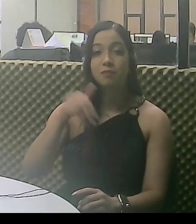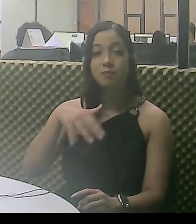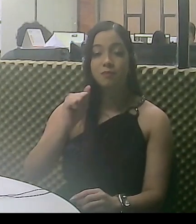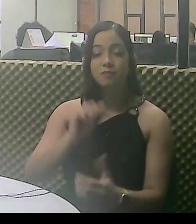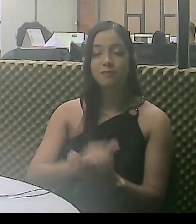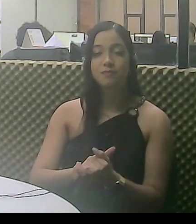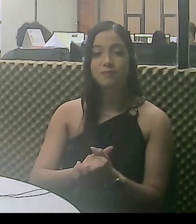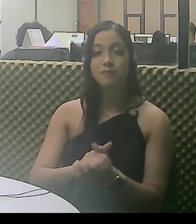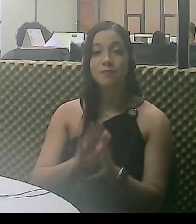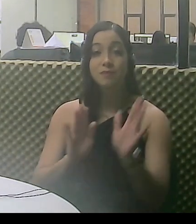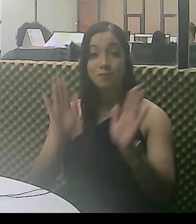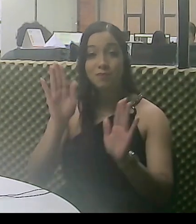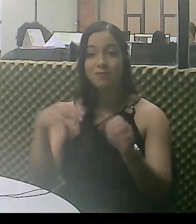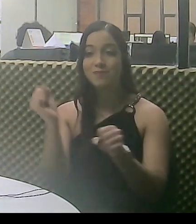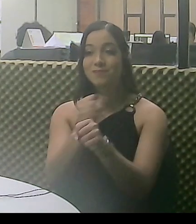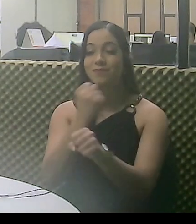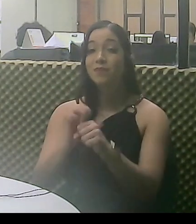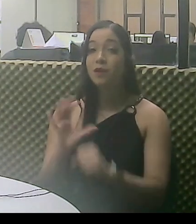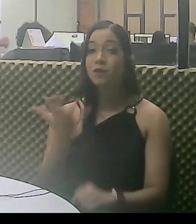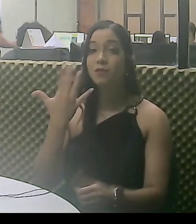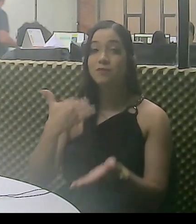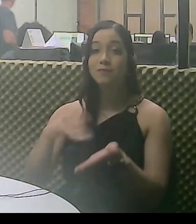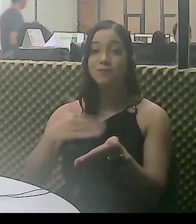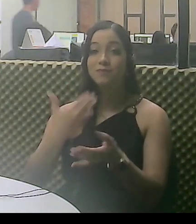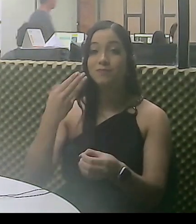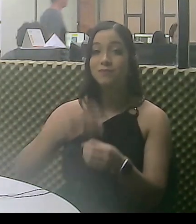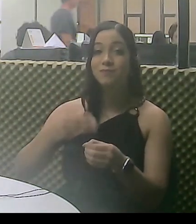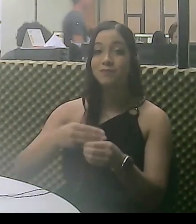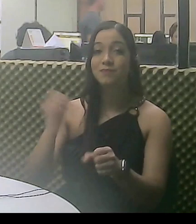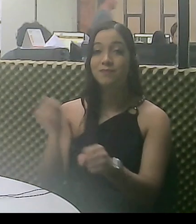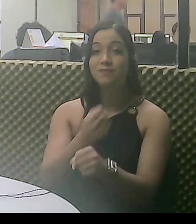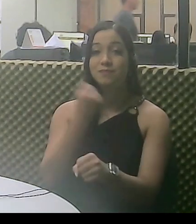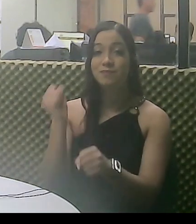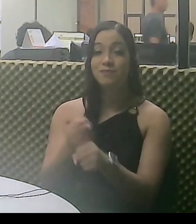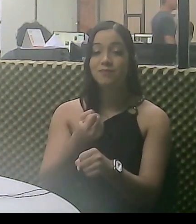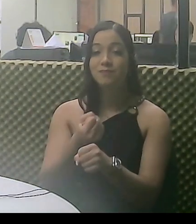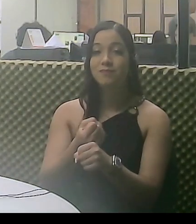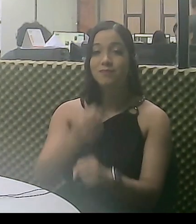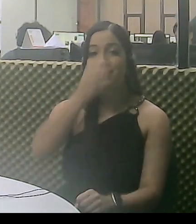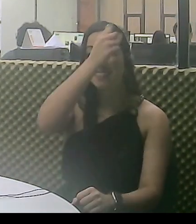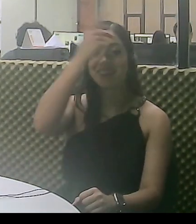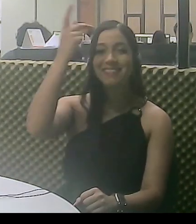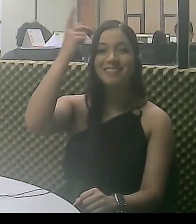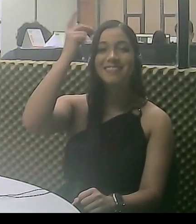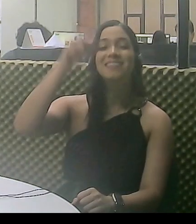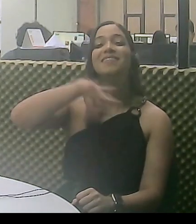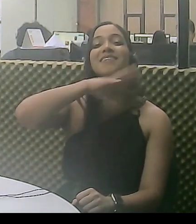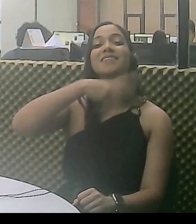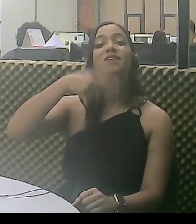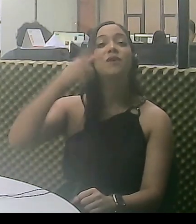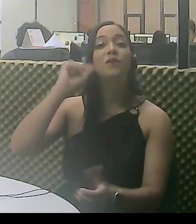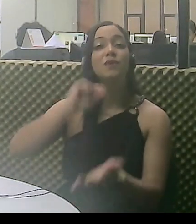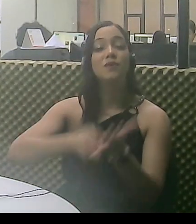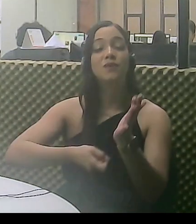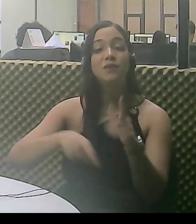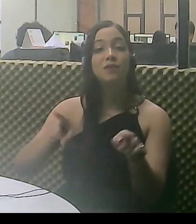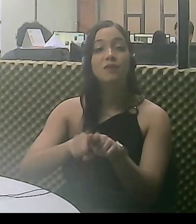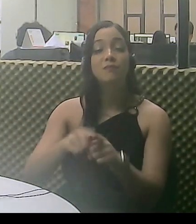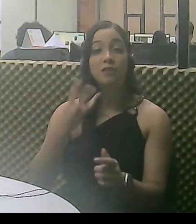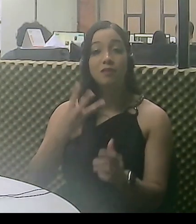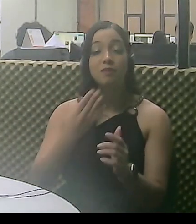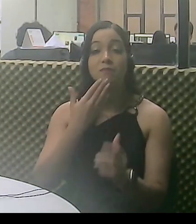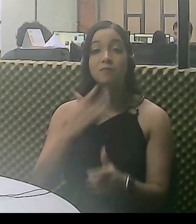A licitação das obras será realizada pela Secretaria Municipal de Obras. O prefeito Odelmo Leão ainda assinou outras 3 ordens